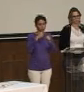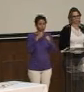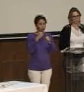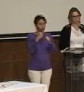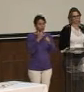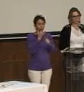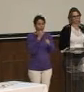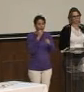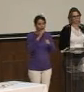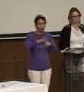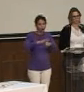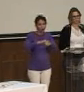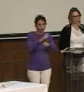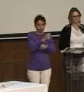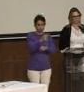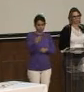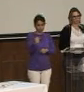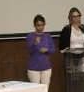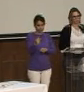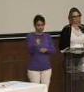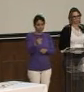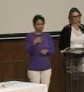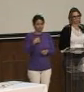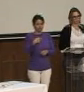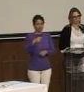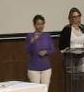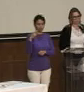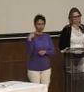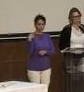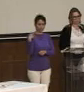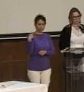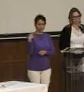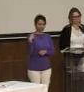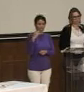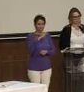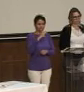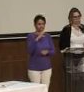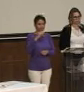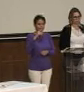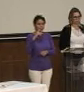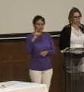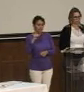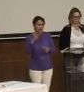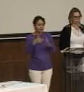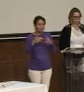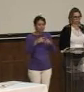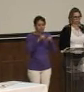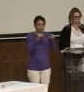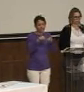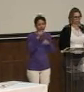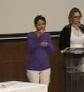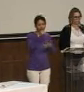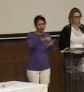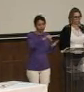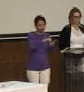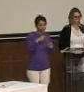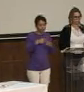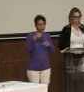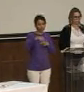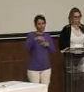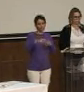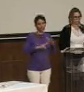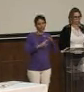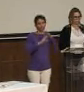Então, atribuir a responsabilidade do RSC, o pessoal da CPPD chegou a pedir sala lá no campus, porque aqui na reitoria